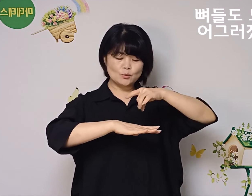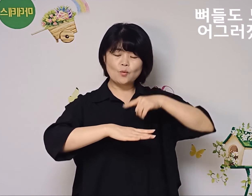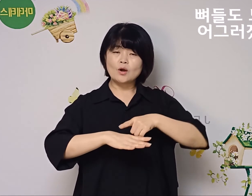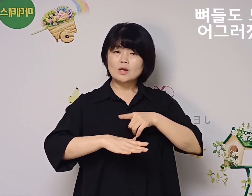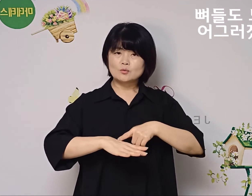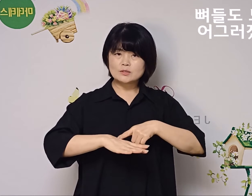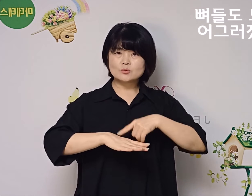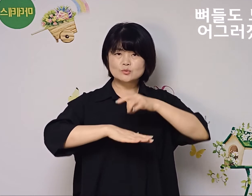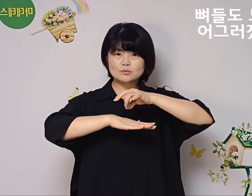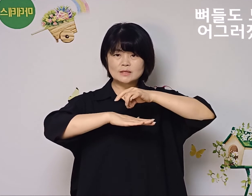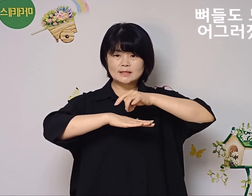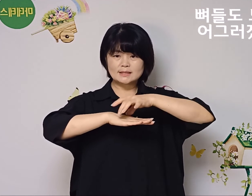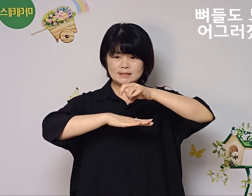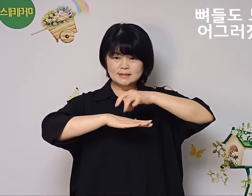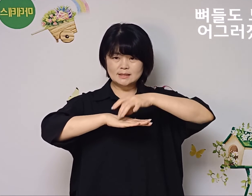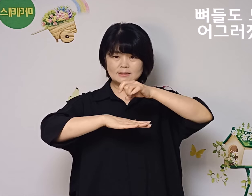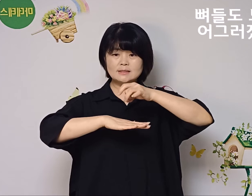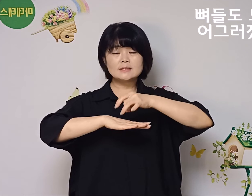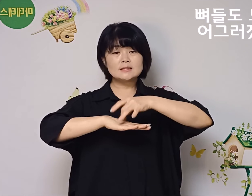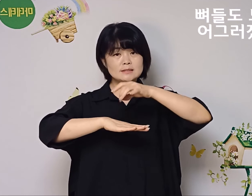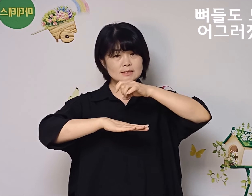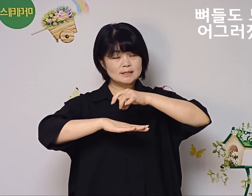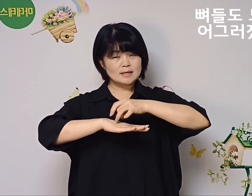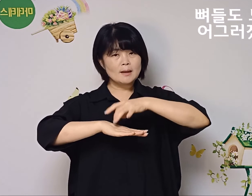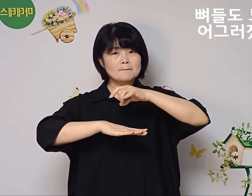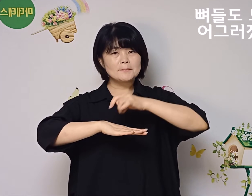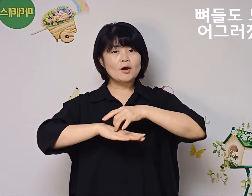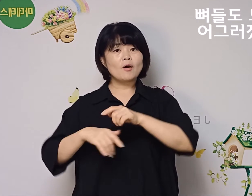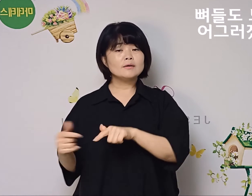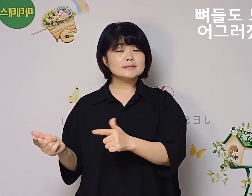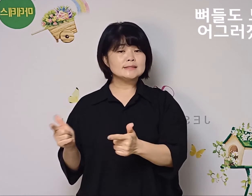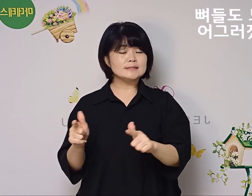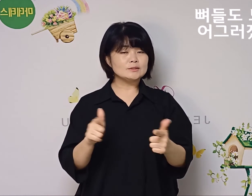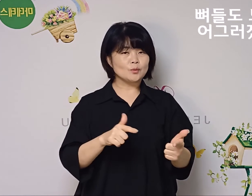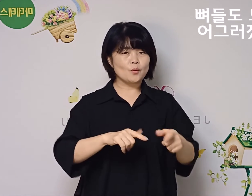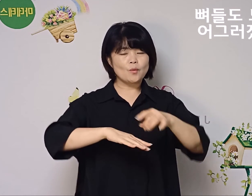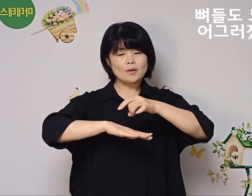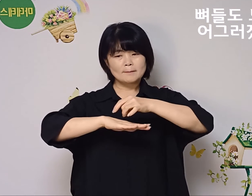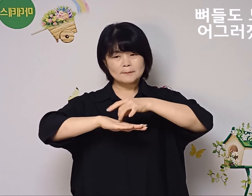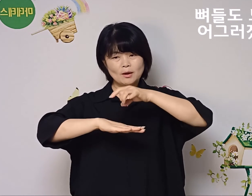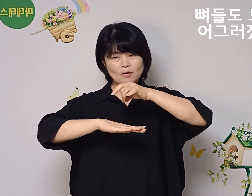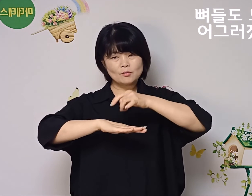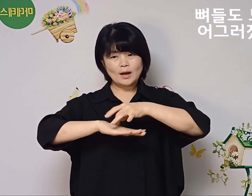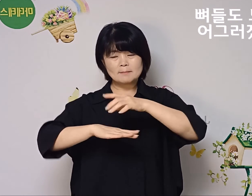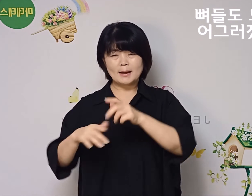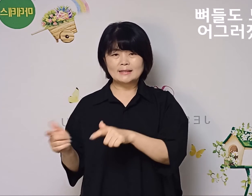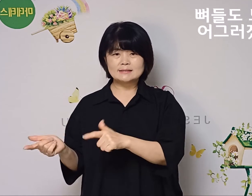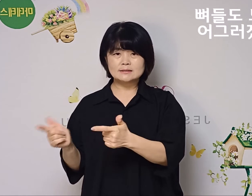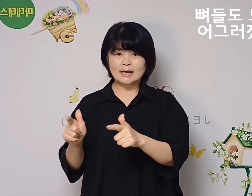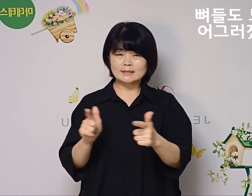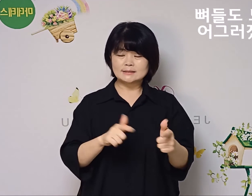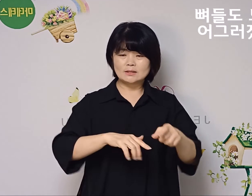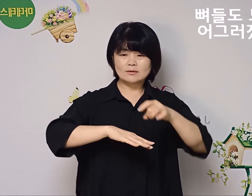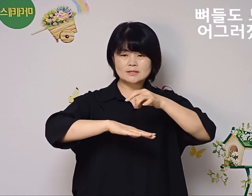하시고 왼손 손등에다 팅팅 튕기듯이 뼈들도 많은 양이죠. 그래서